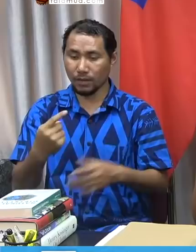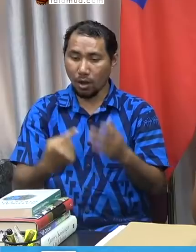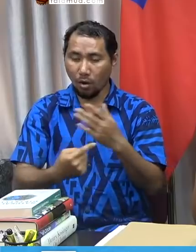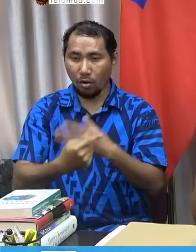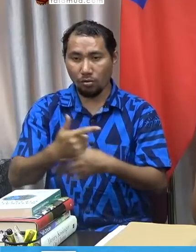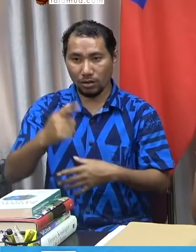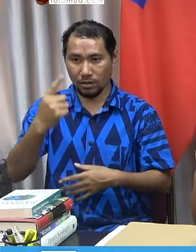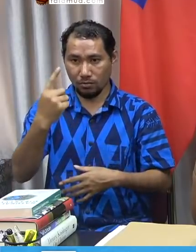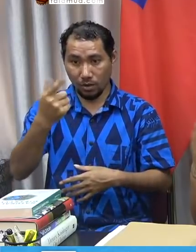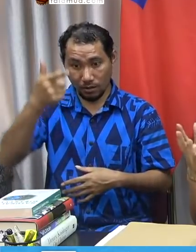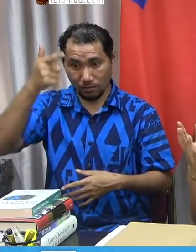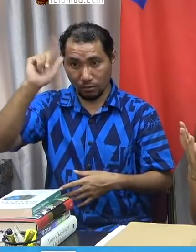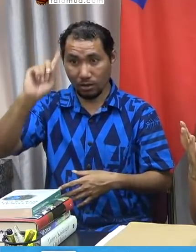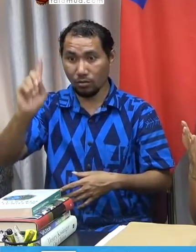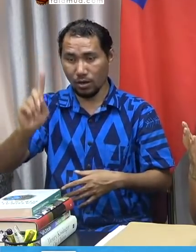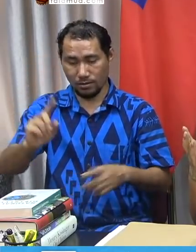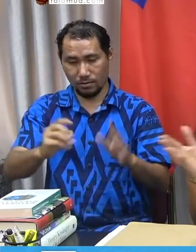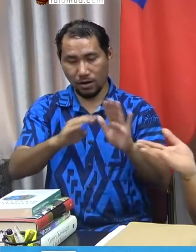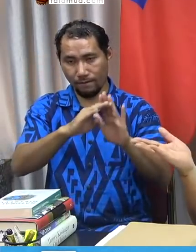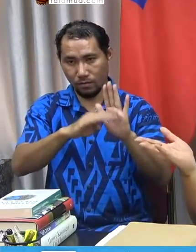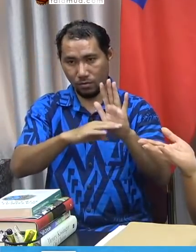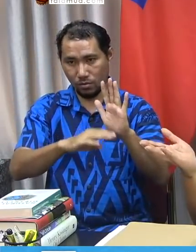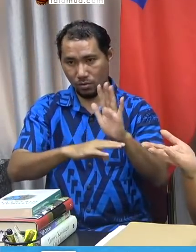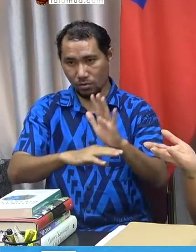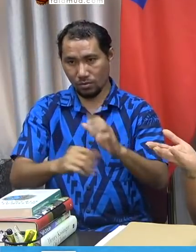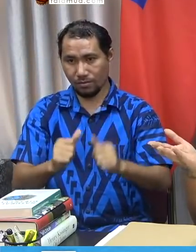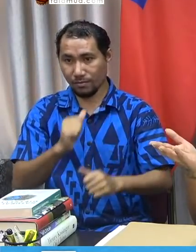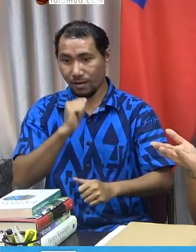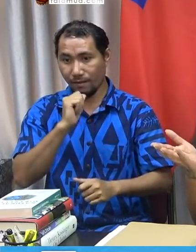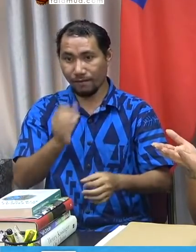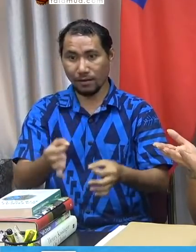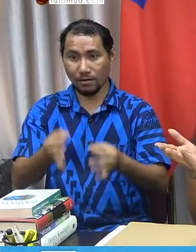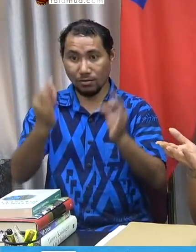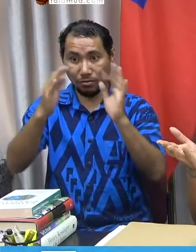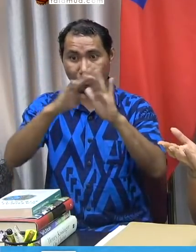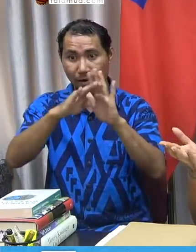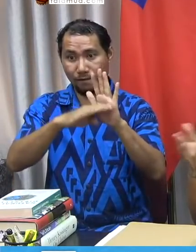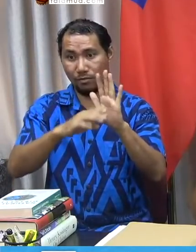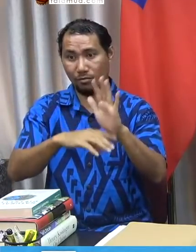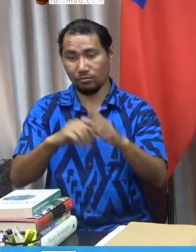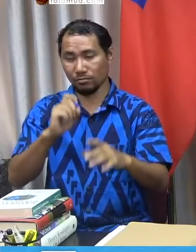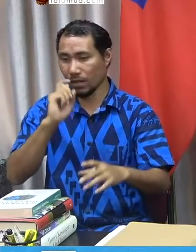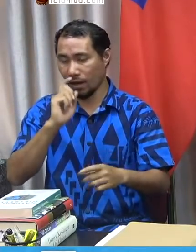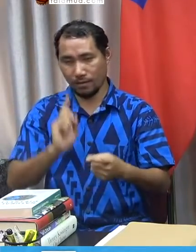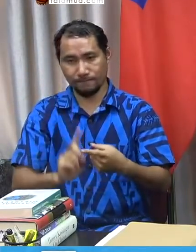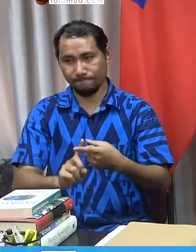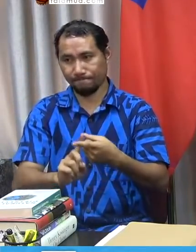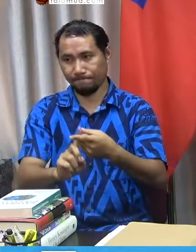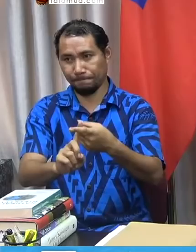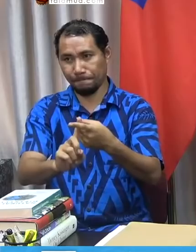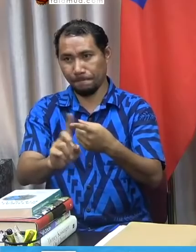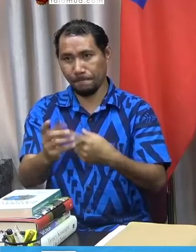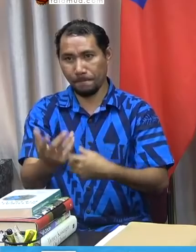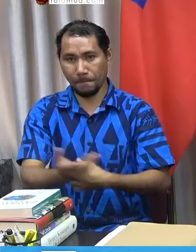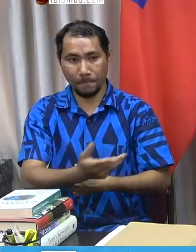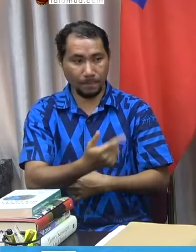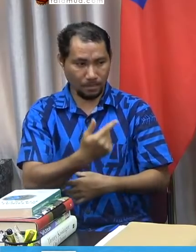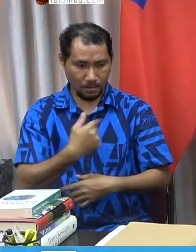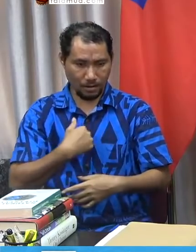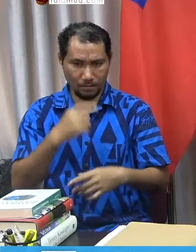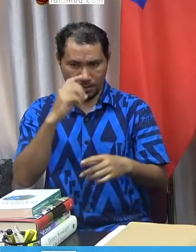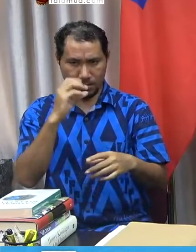whonu. A leila se mea. E le mwhai ona whangai oi. Ai, o te loa ea